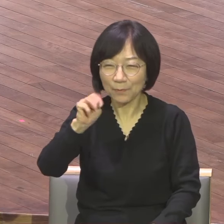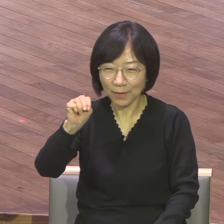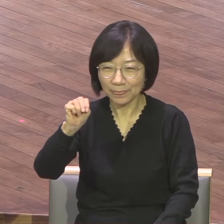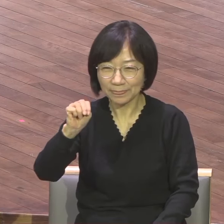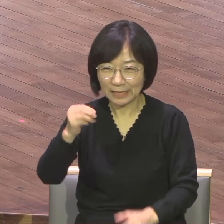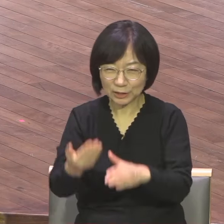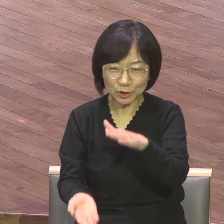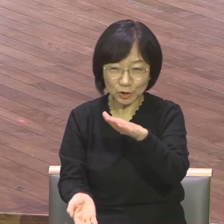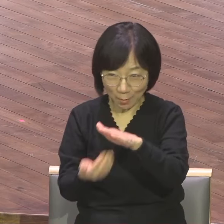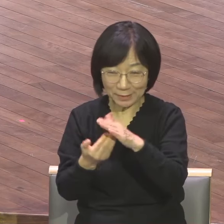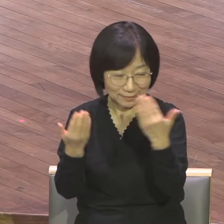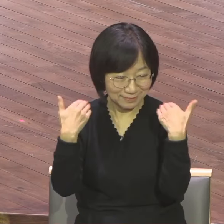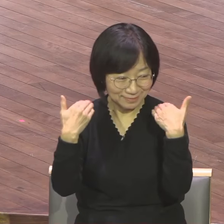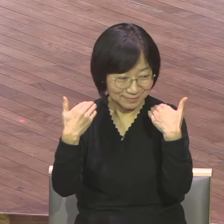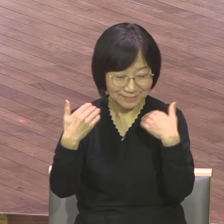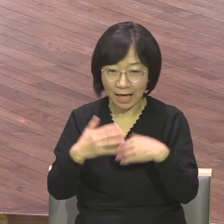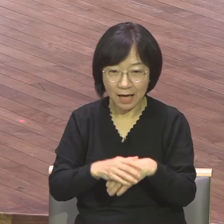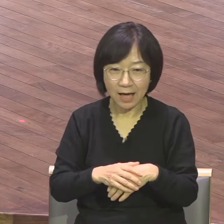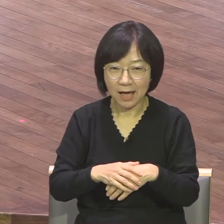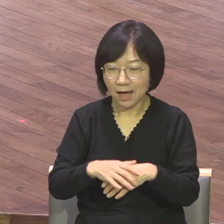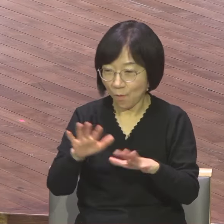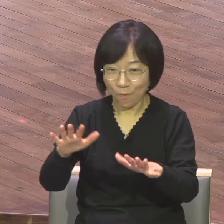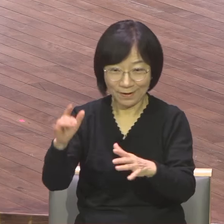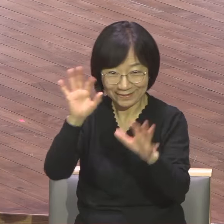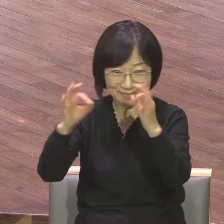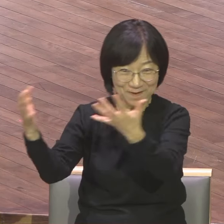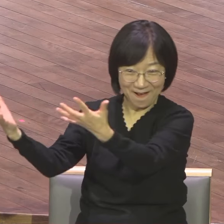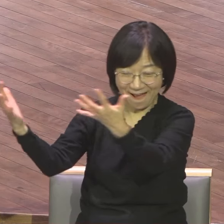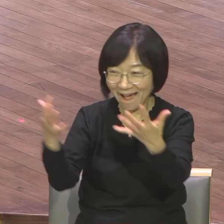애들 왔는데 애들 또 왔어요. 아이고 요것들